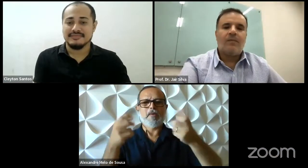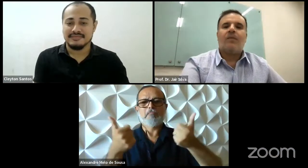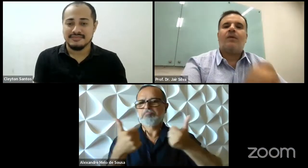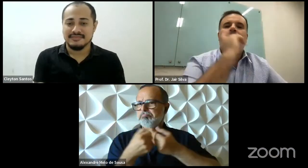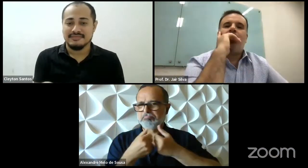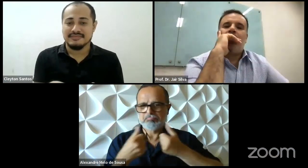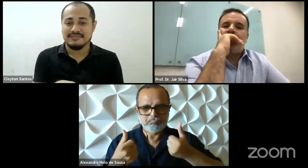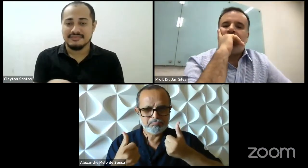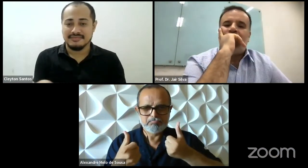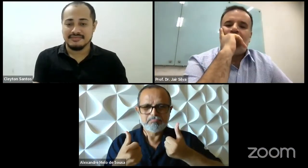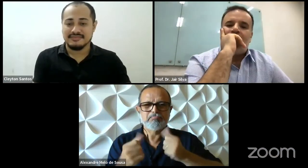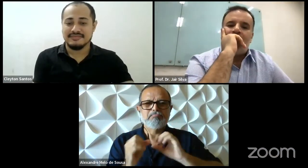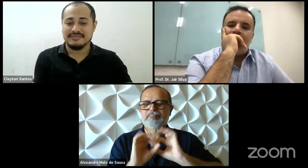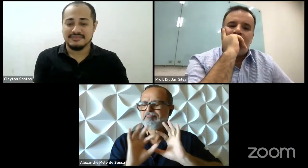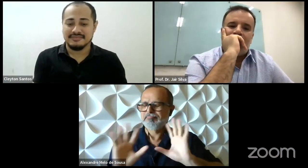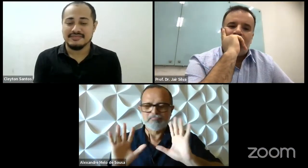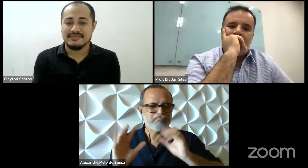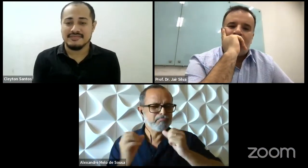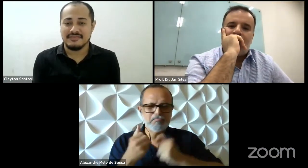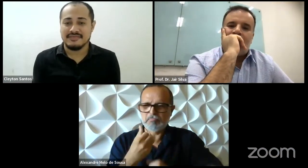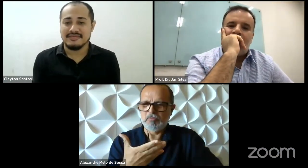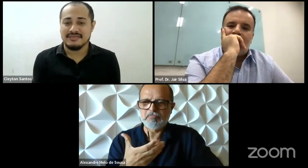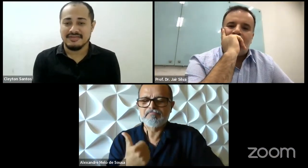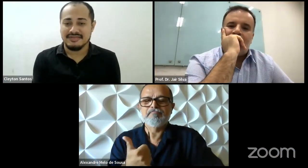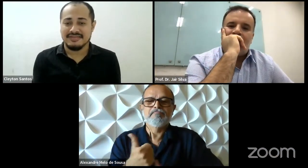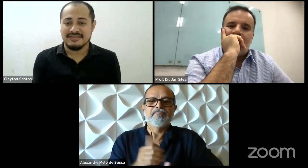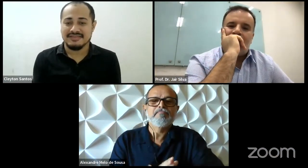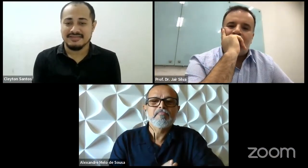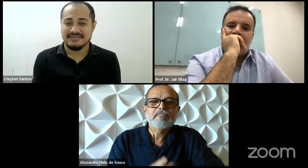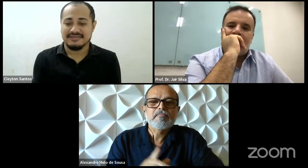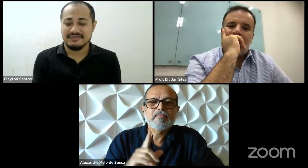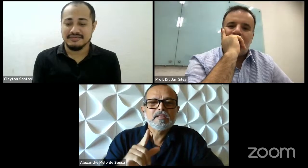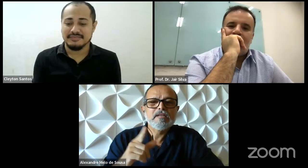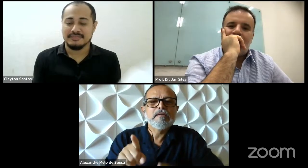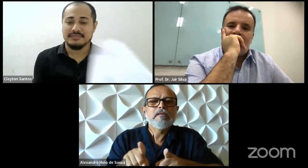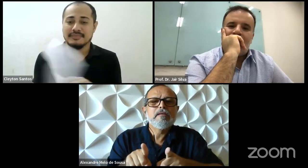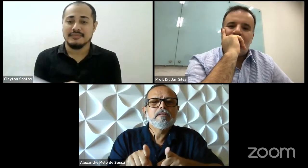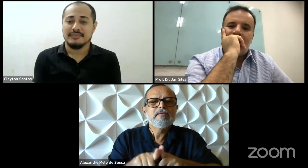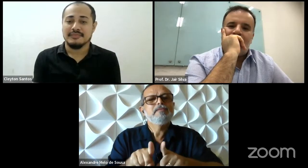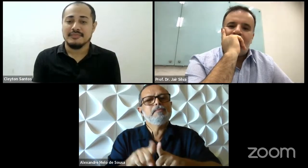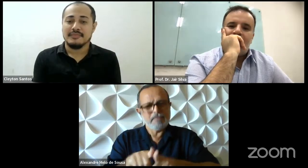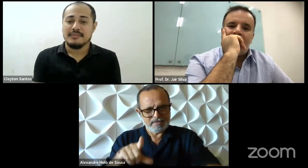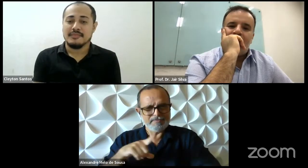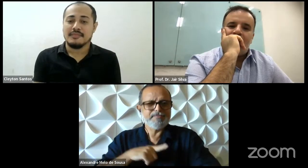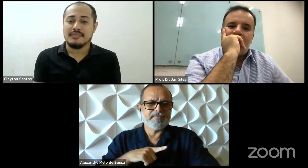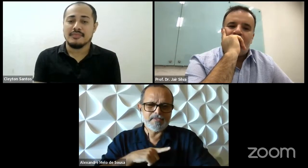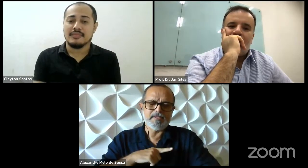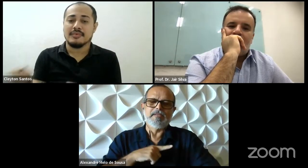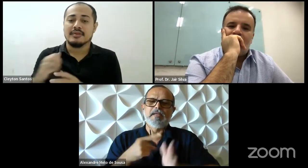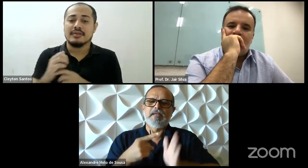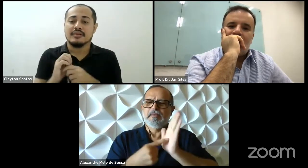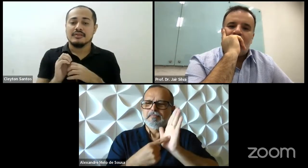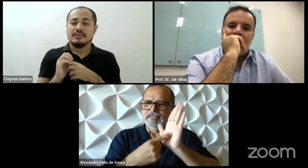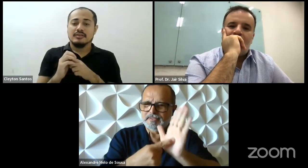teve o interesse, né, de escolher essa temática, né? Que foi a partir desse momento que ele estudou.